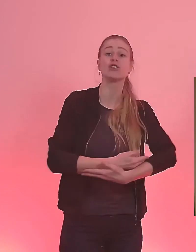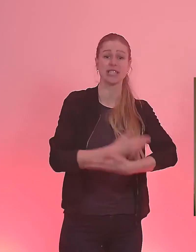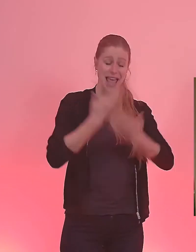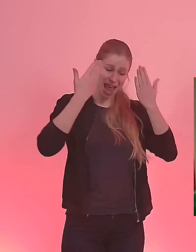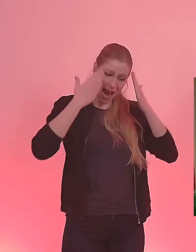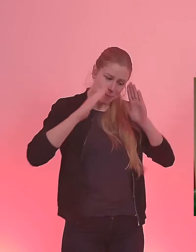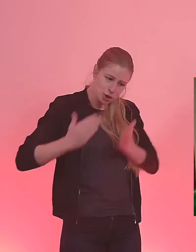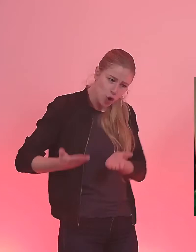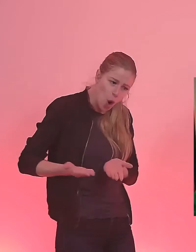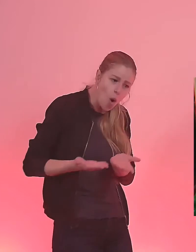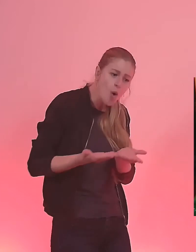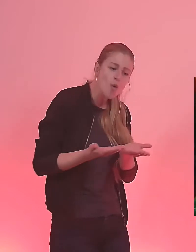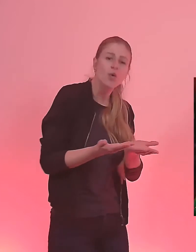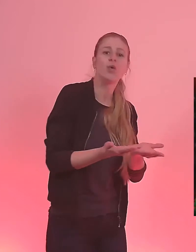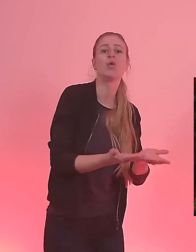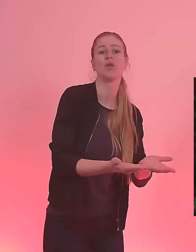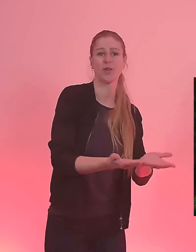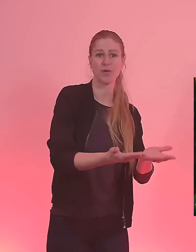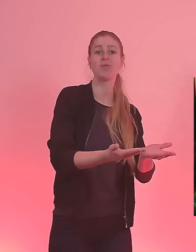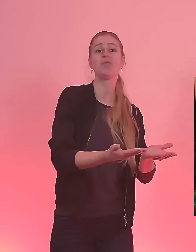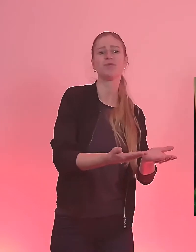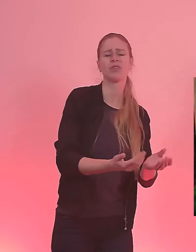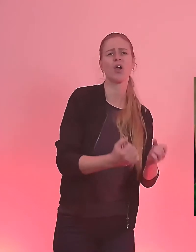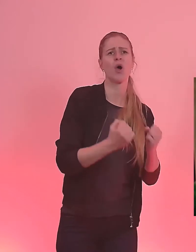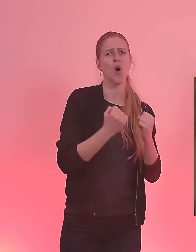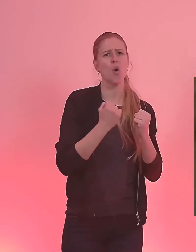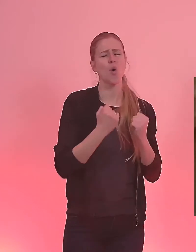als eerbetoon.